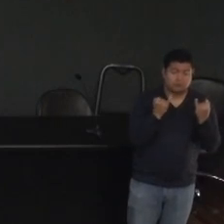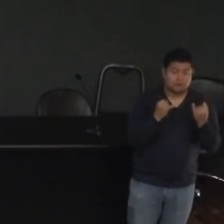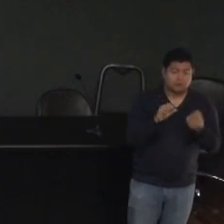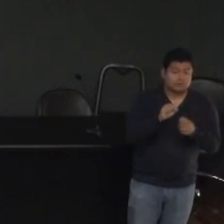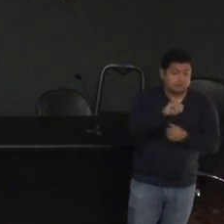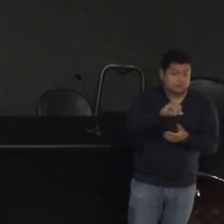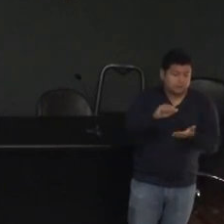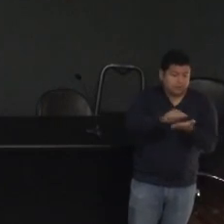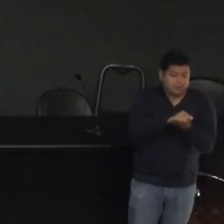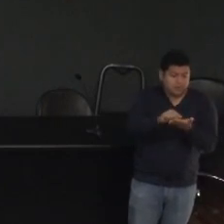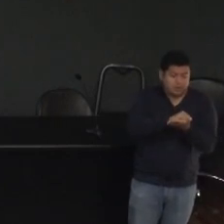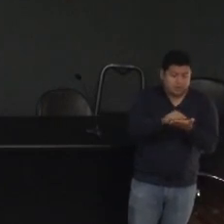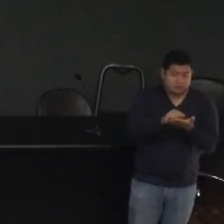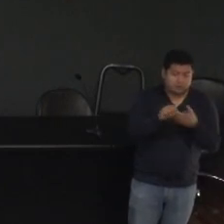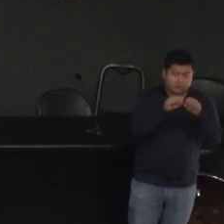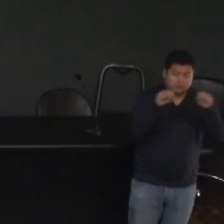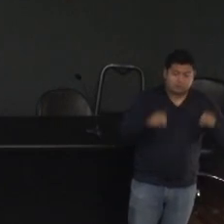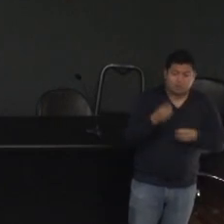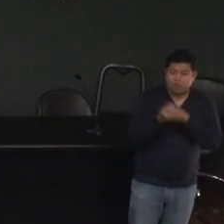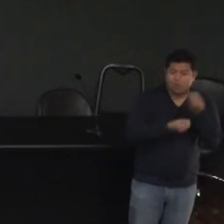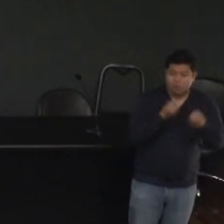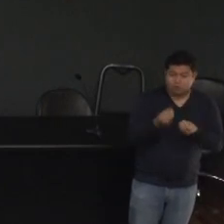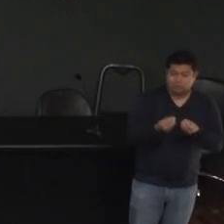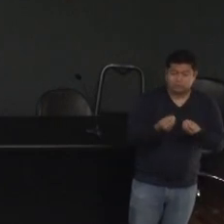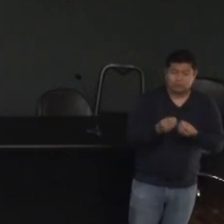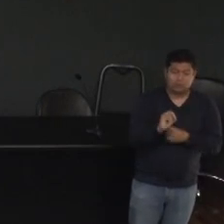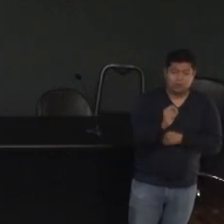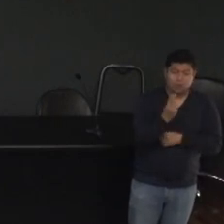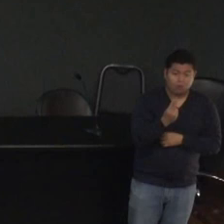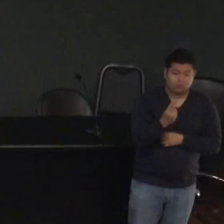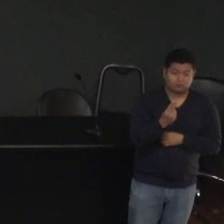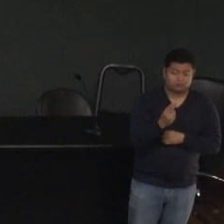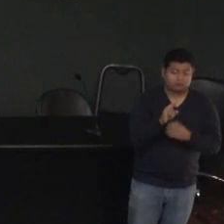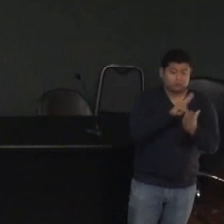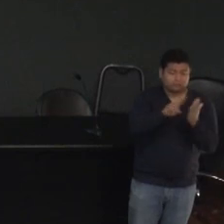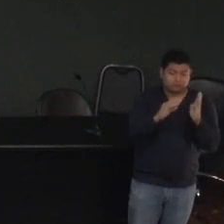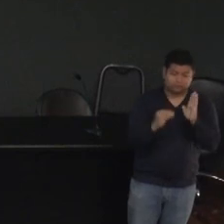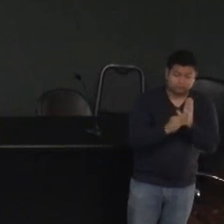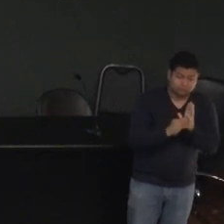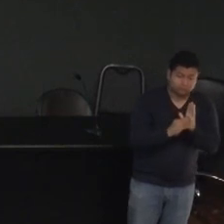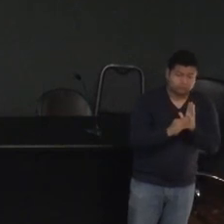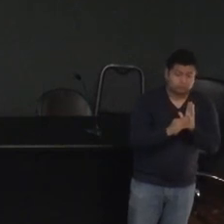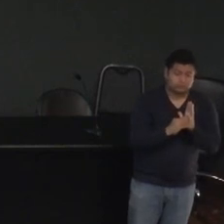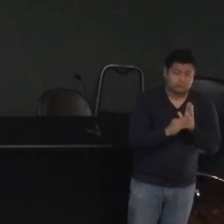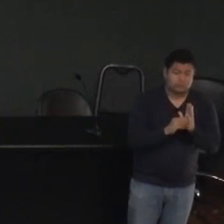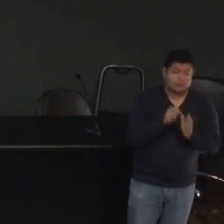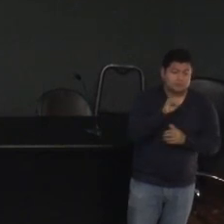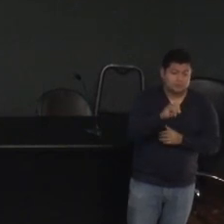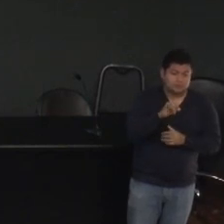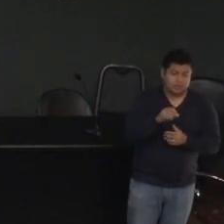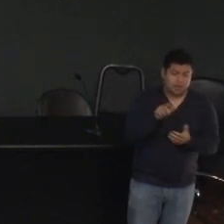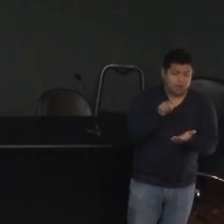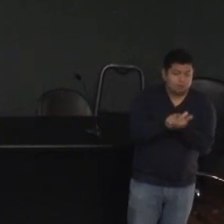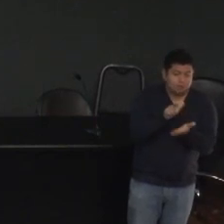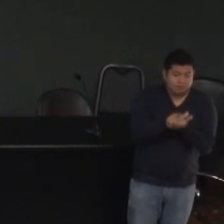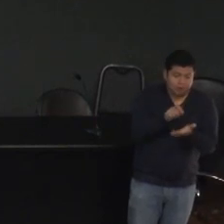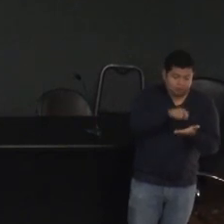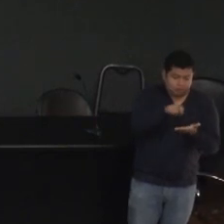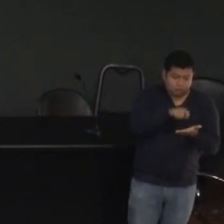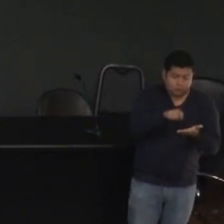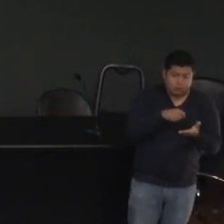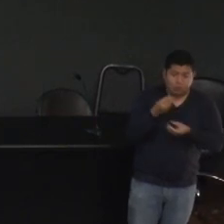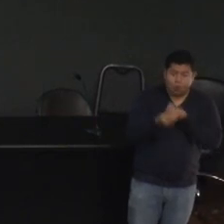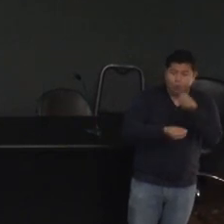ele tiver dentro do sistema como ele será eliminado ou se ele será anonimizado né se ele for um dado físico Qual é a forma